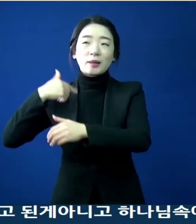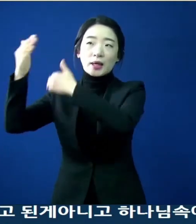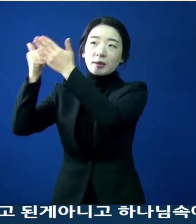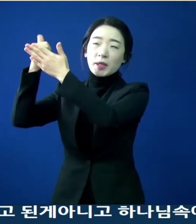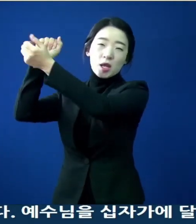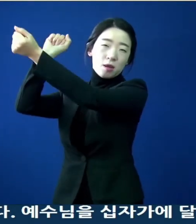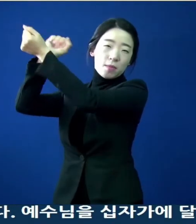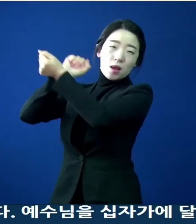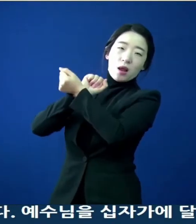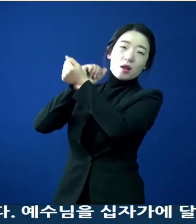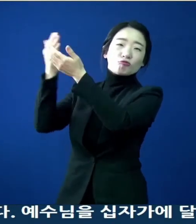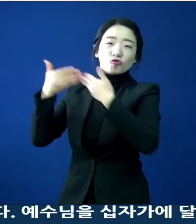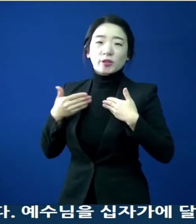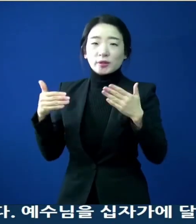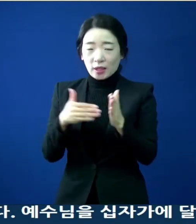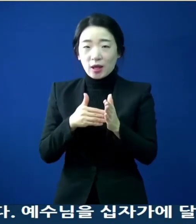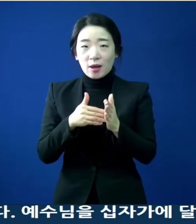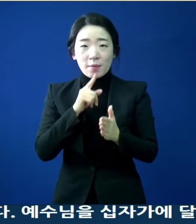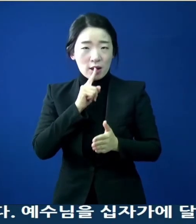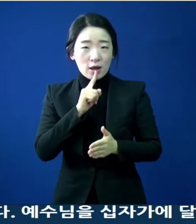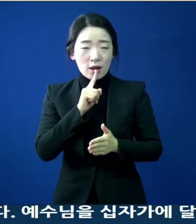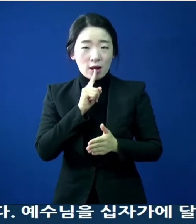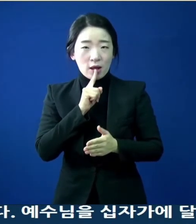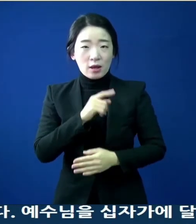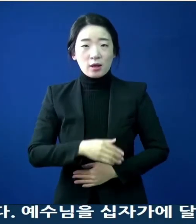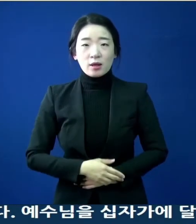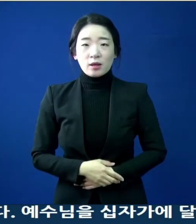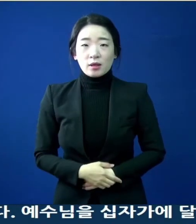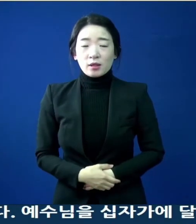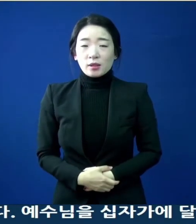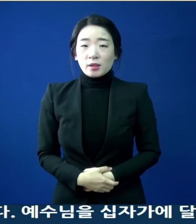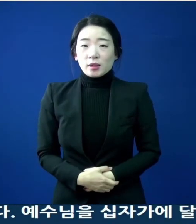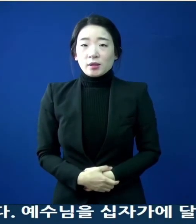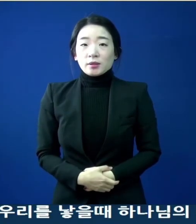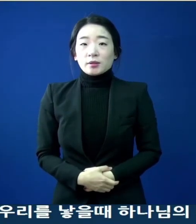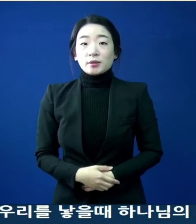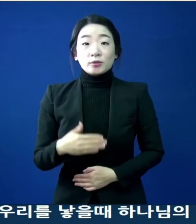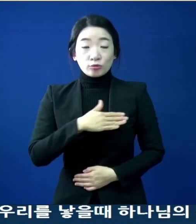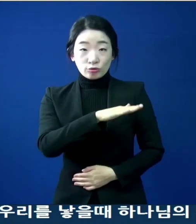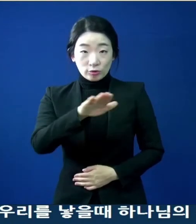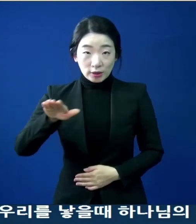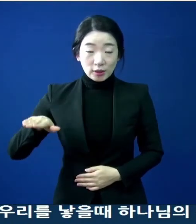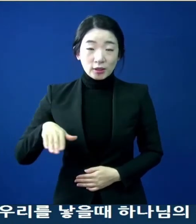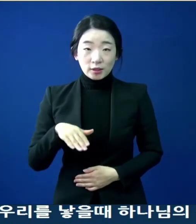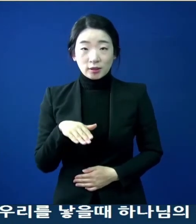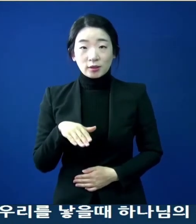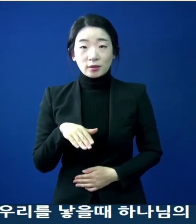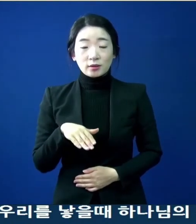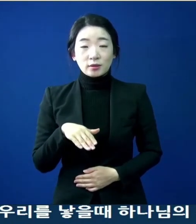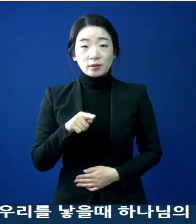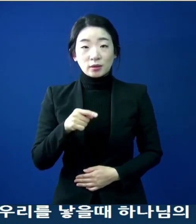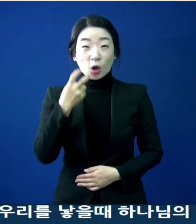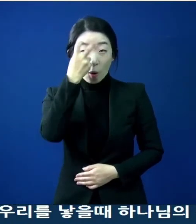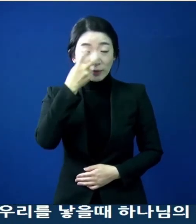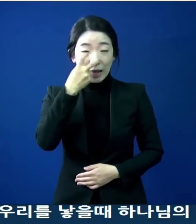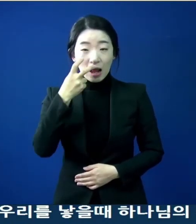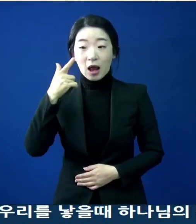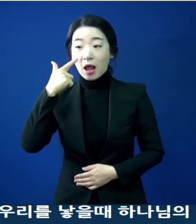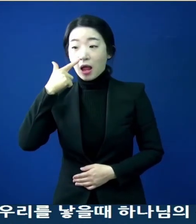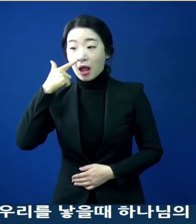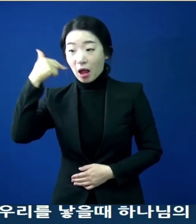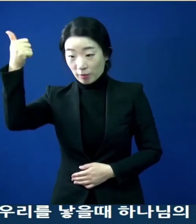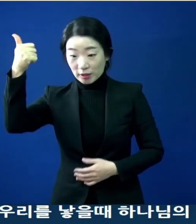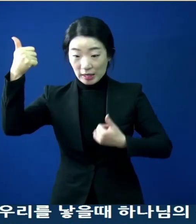겁니다. 아마 우리의 친자 검사를 하는 이렇게 테스트 있죠? 그런 거